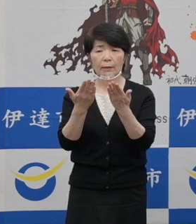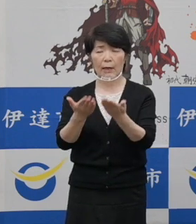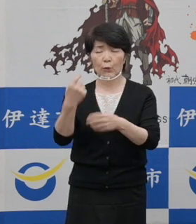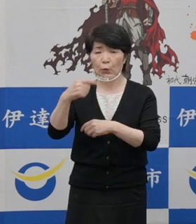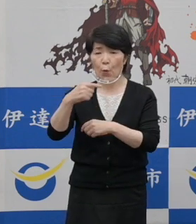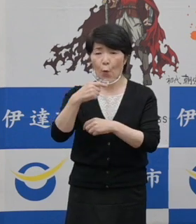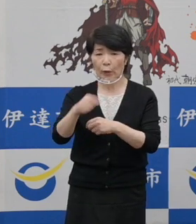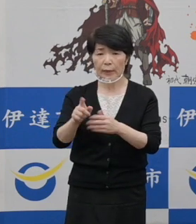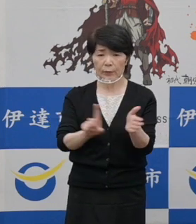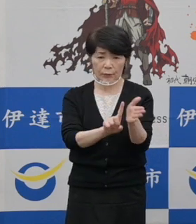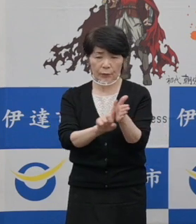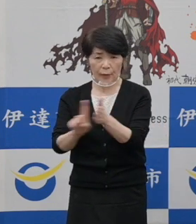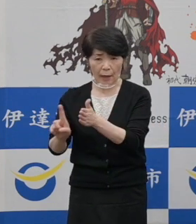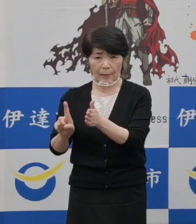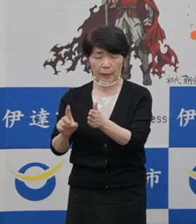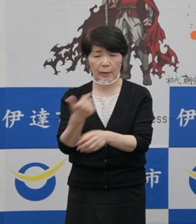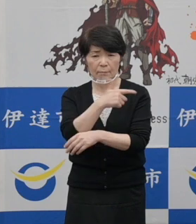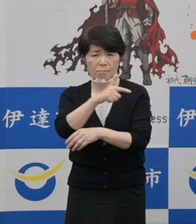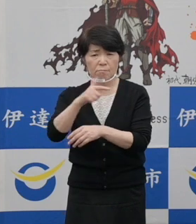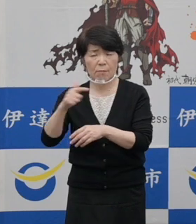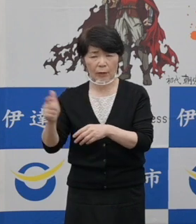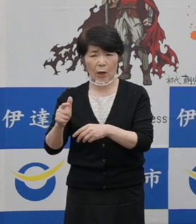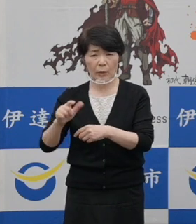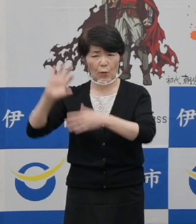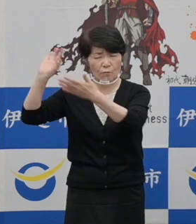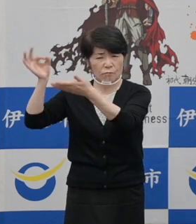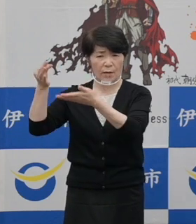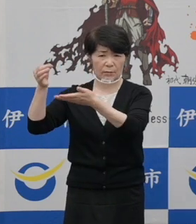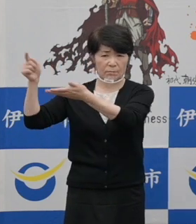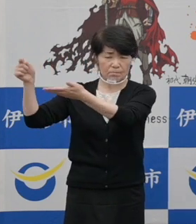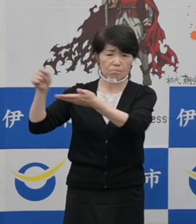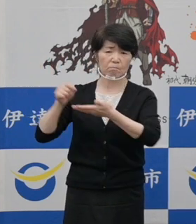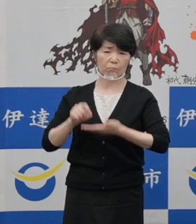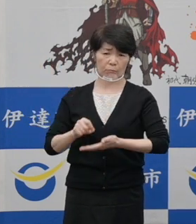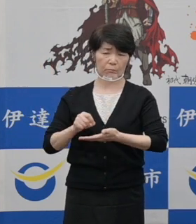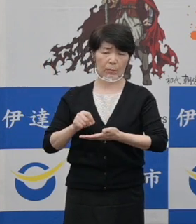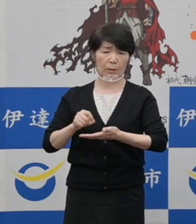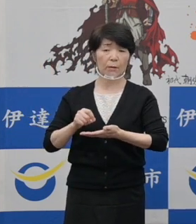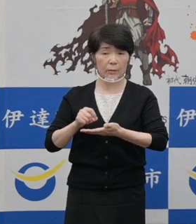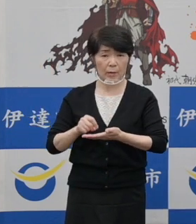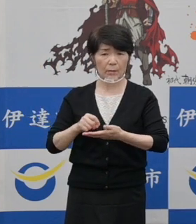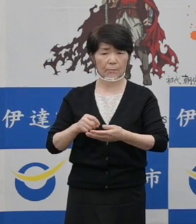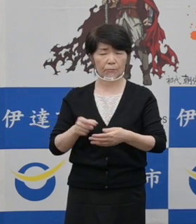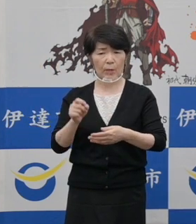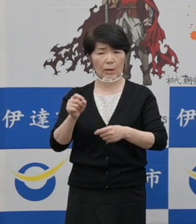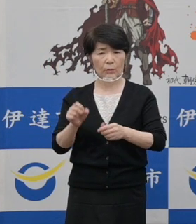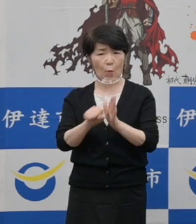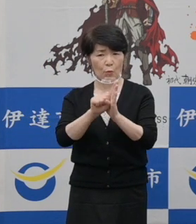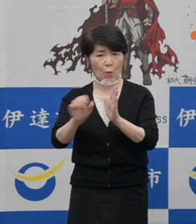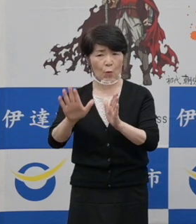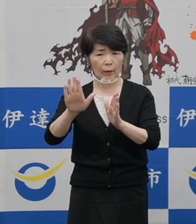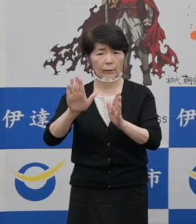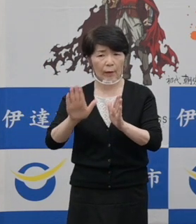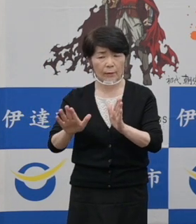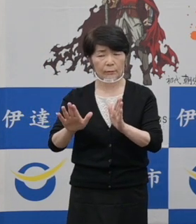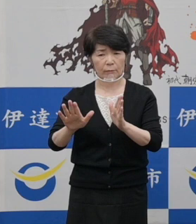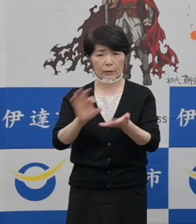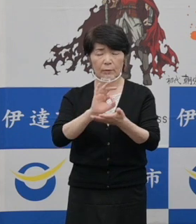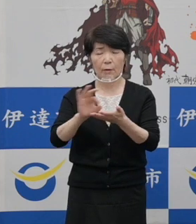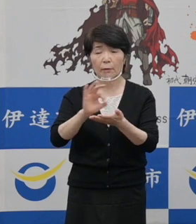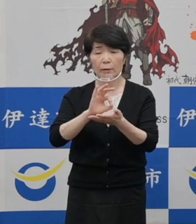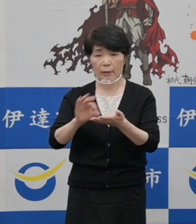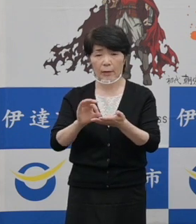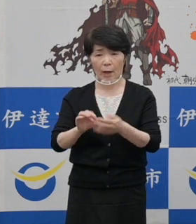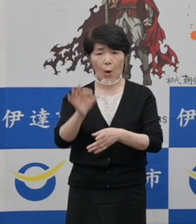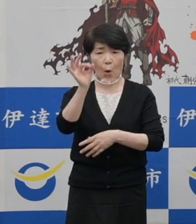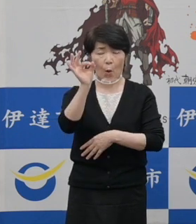等整備事業債など交付税措置のある有利な地方債を優先して活用して借り入れを